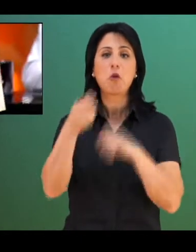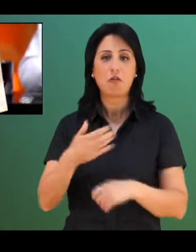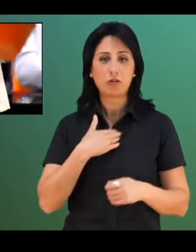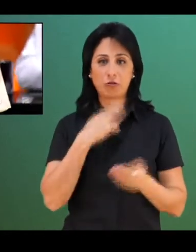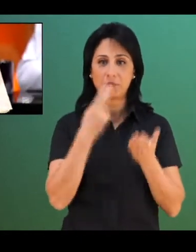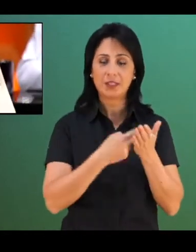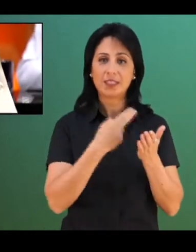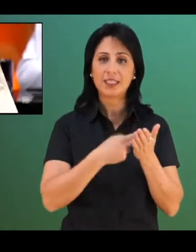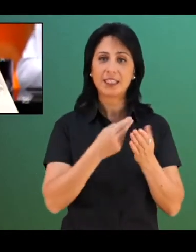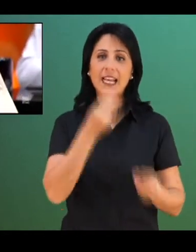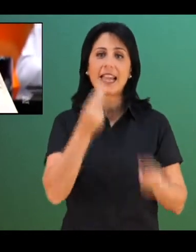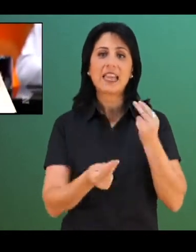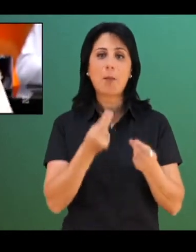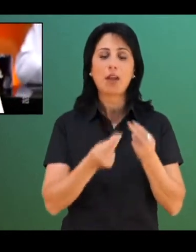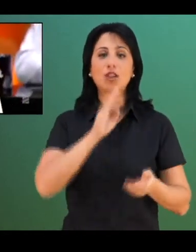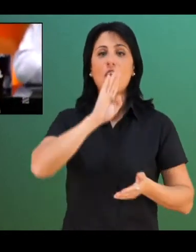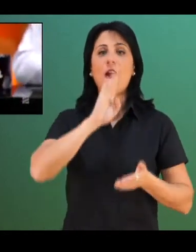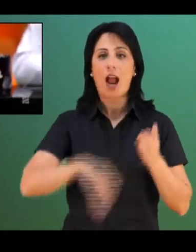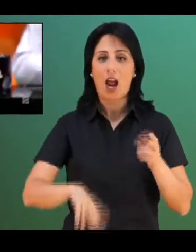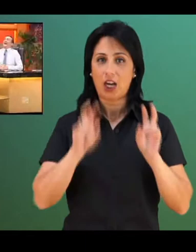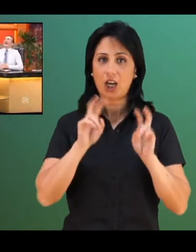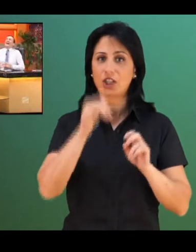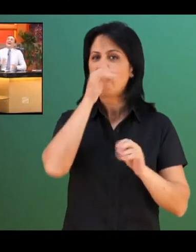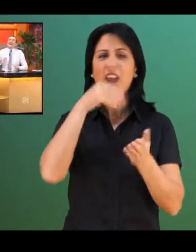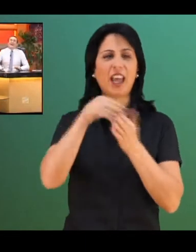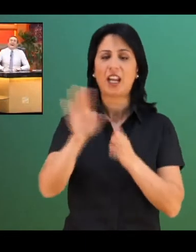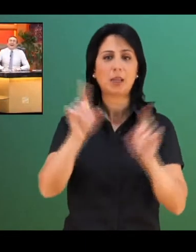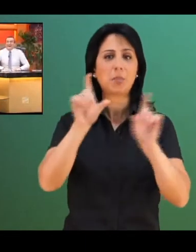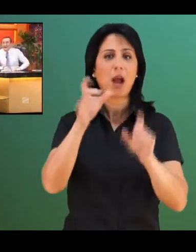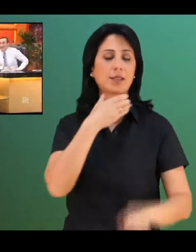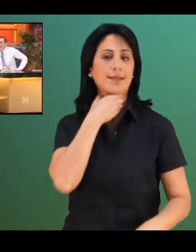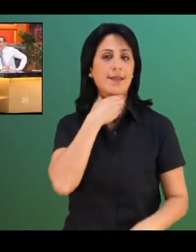იმიტომ რომ არ გაიყიდა და არ იყიდება და დიდი ბიზნესი ვერ გა.